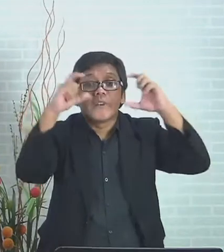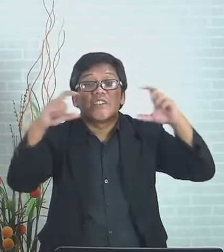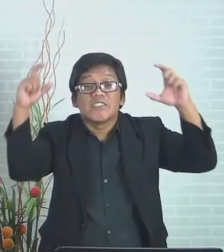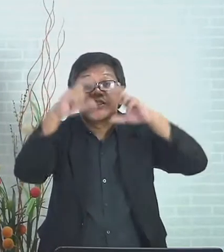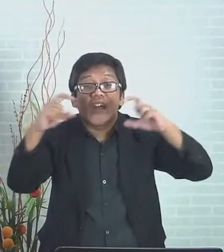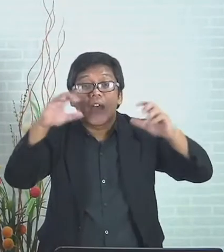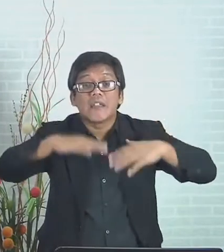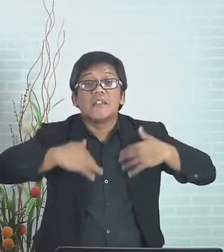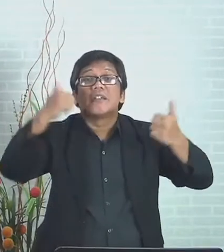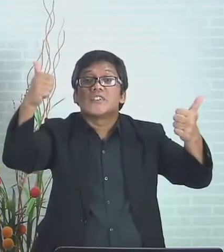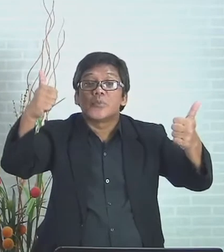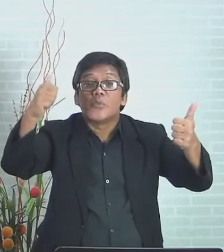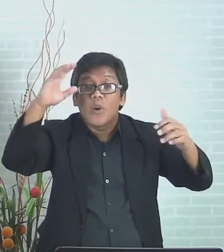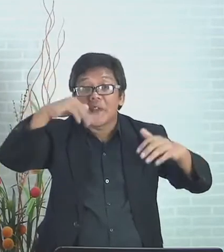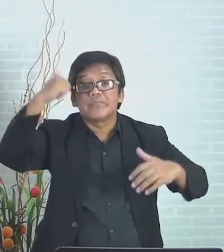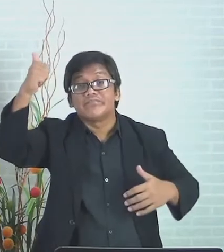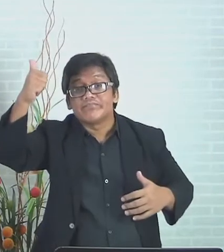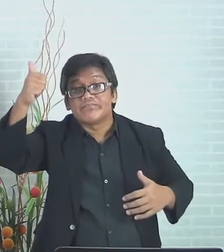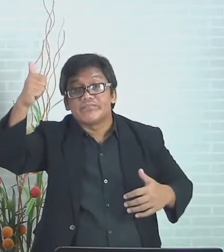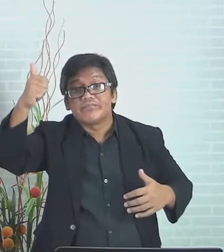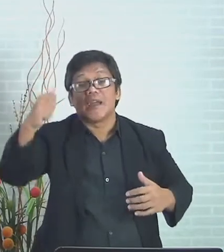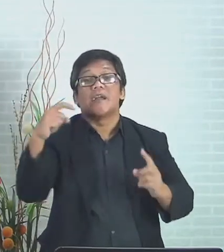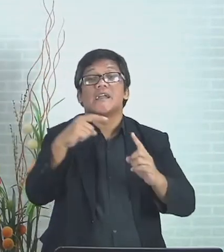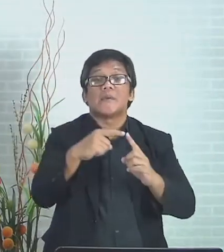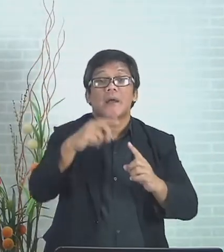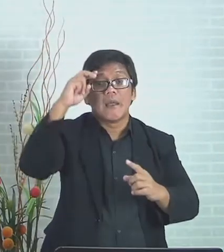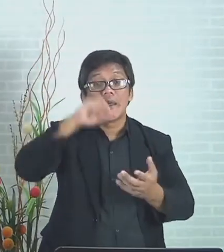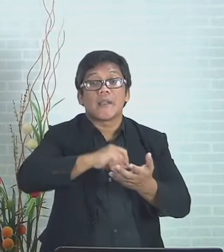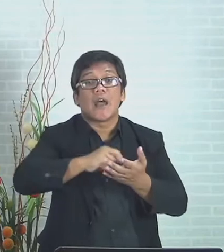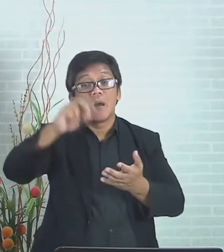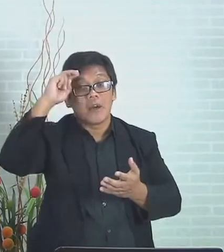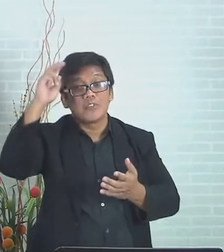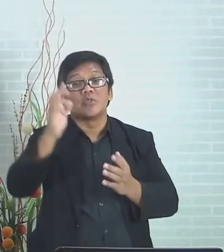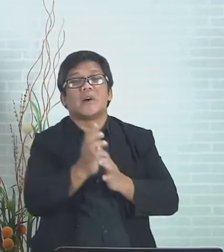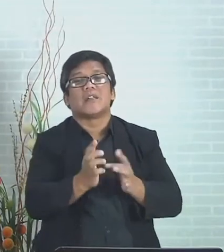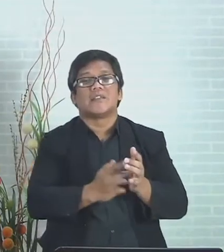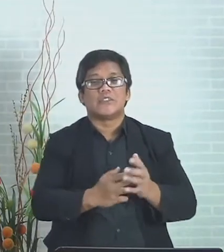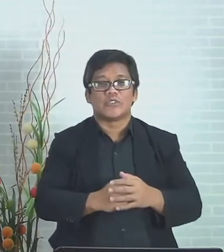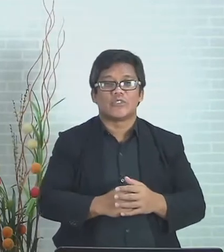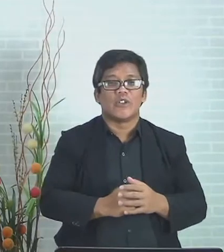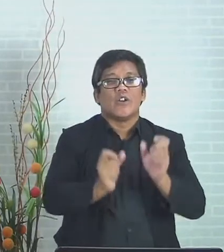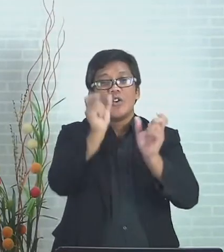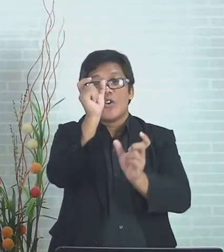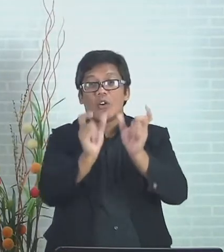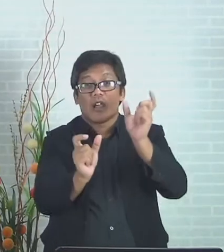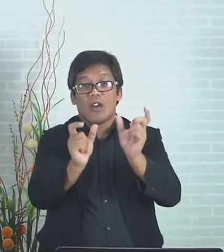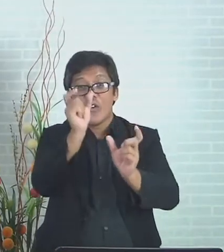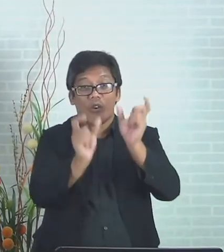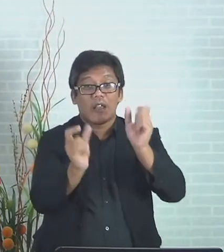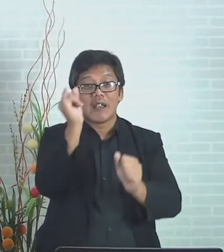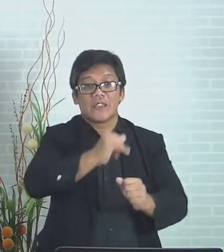kesanalah orang benar berlari dan ia diselamatkan orang yang telah dibenarkan ya